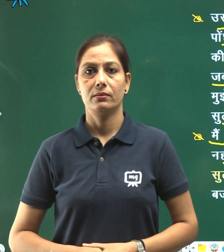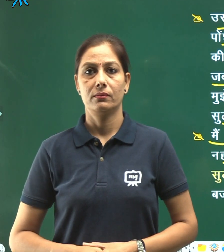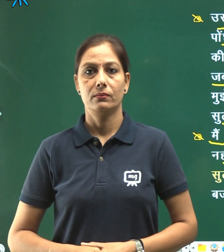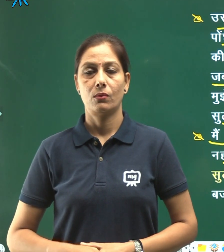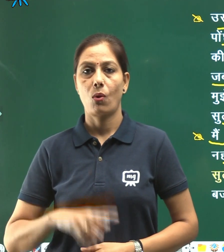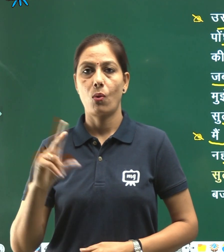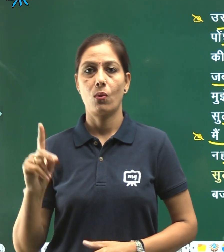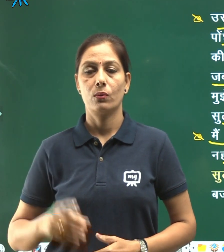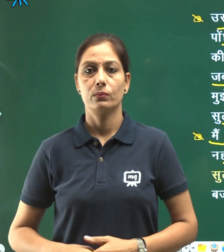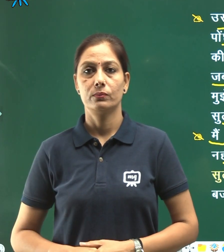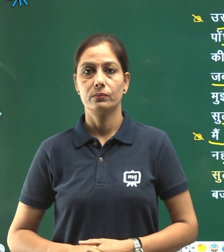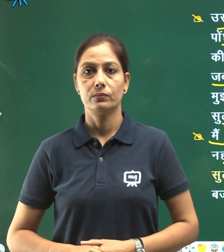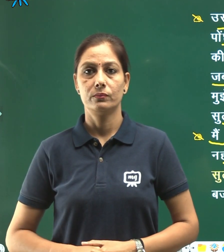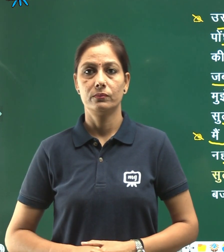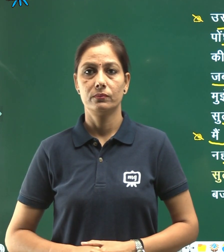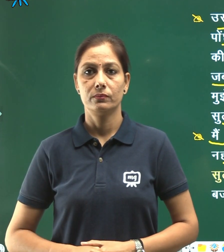और